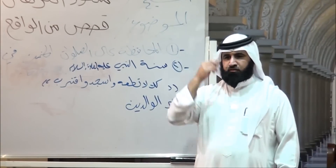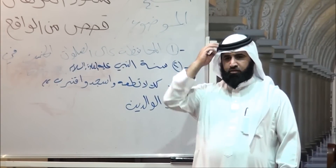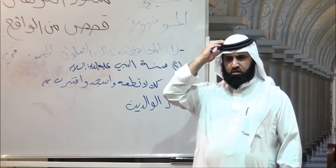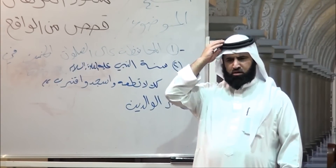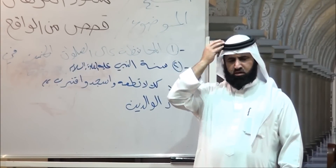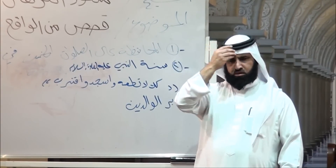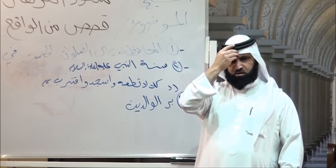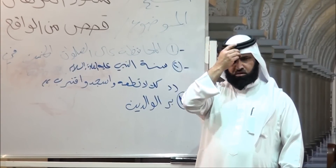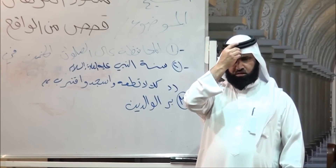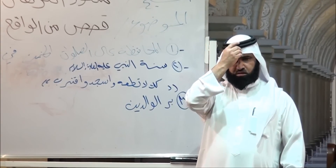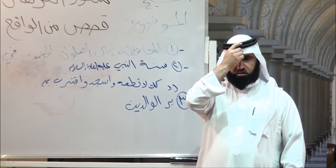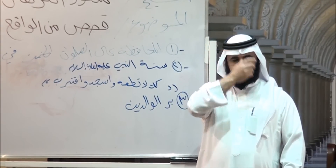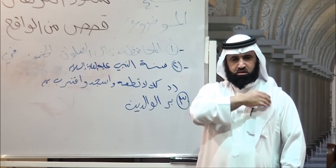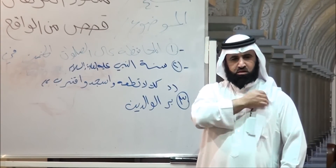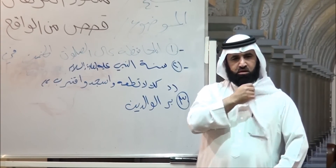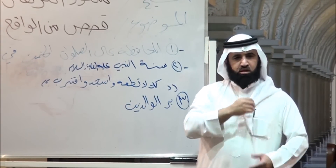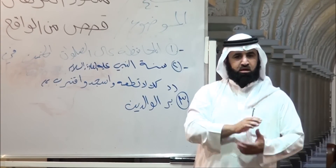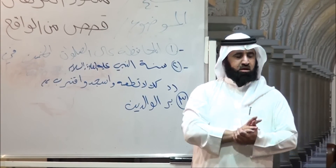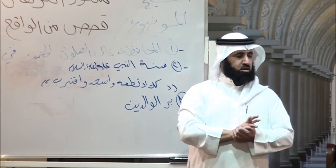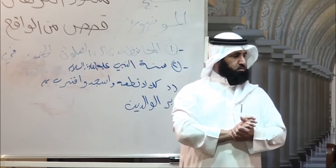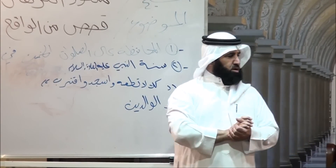قال: وكانت أمي حينها،